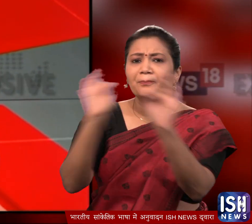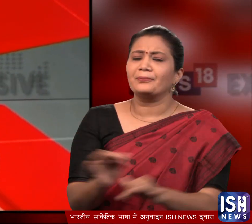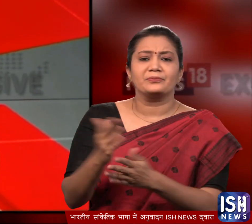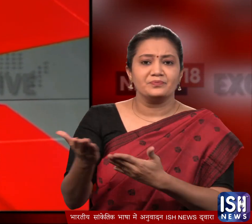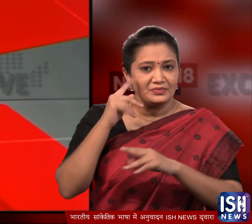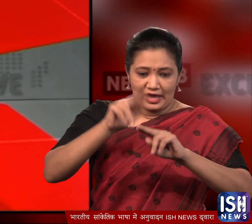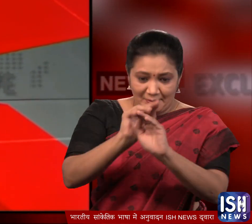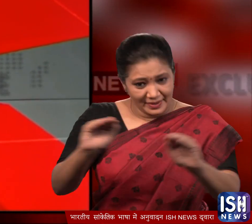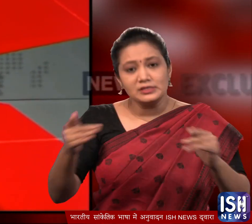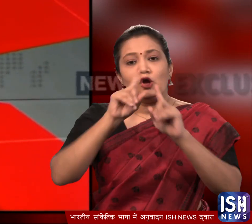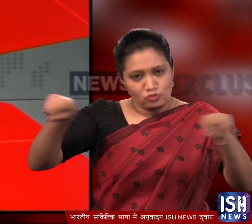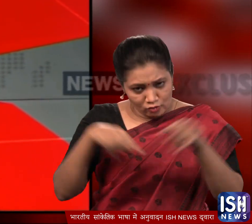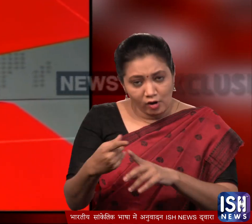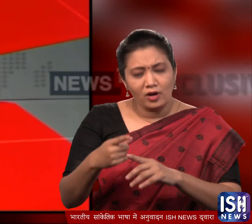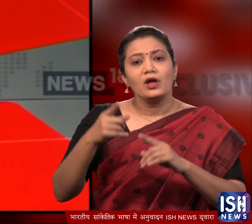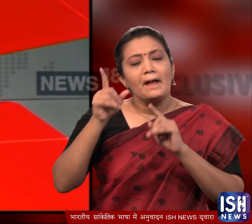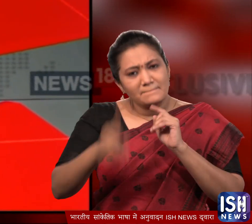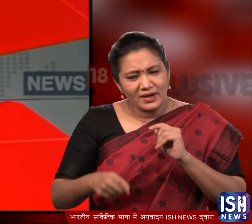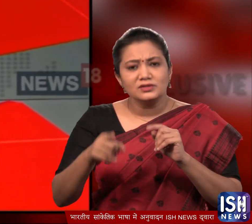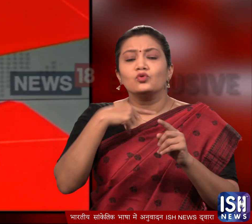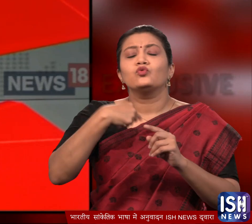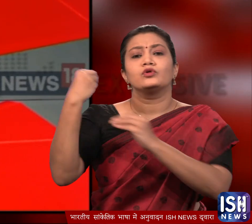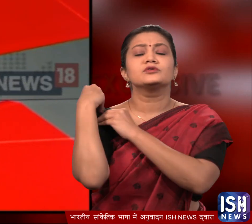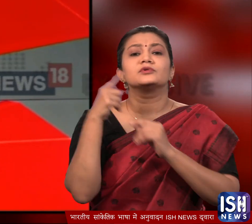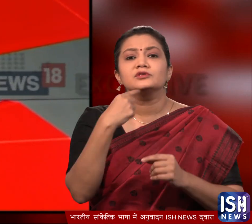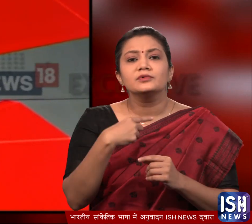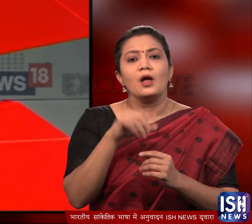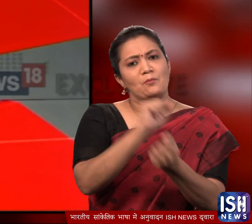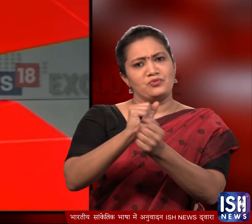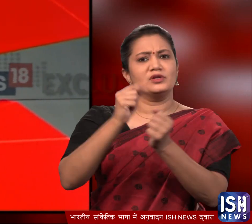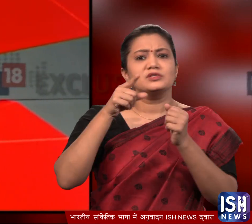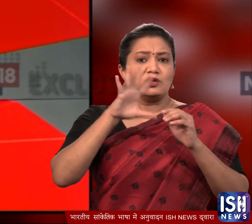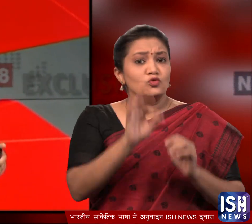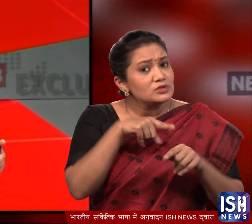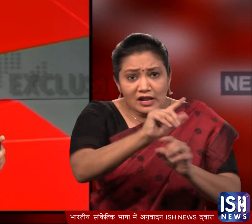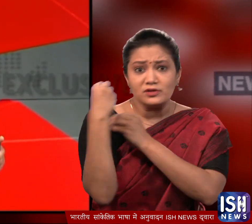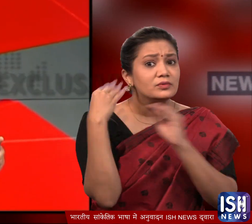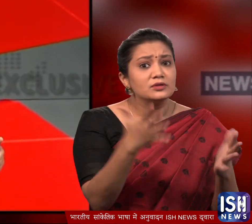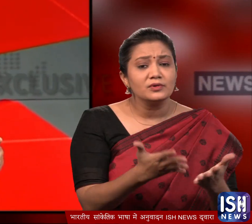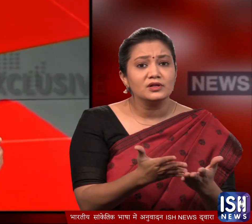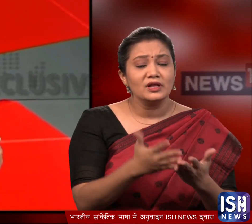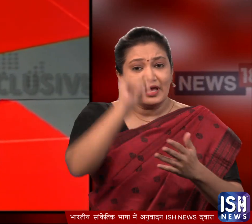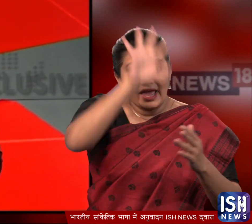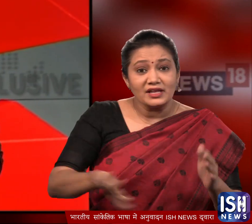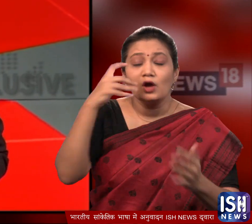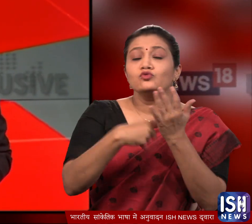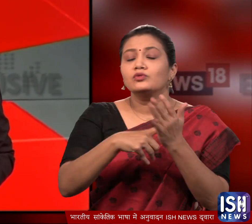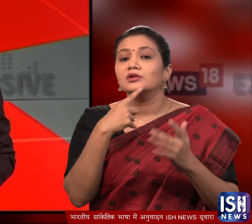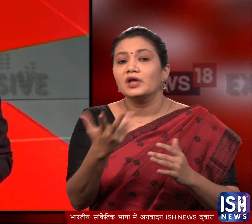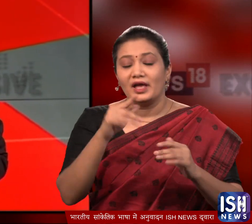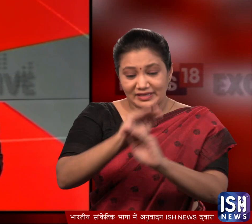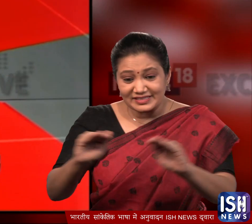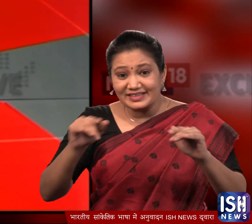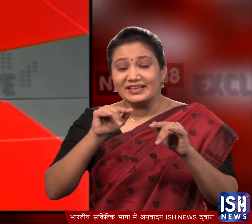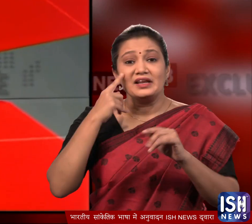था। अगर बच्चों ने कुछ गलत किया भी तो उनको सजा देने का अधिकार तो पुलिस को भी नहीं है। देश का